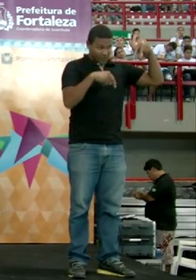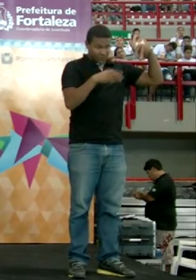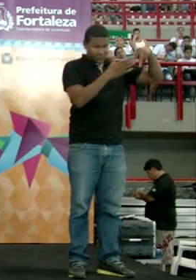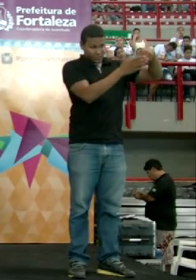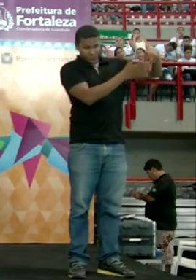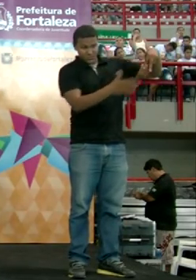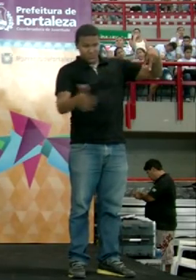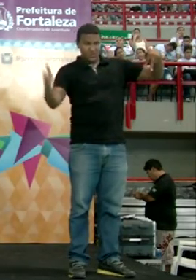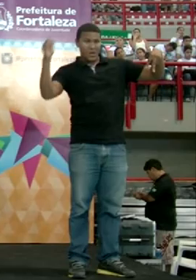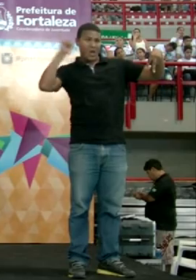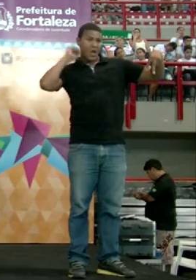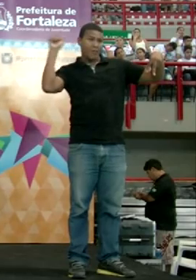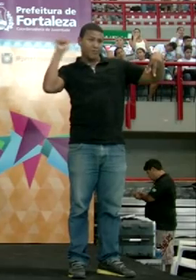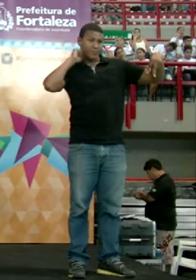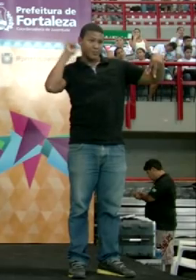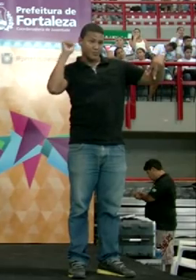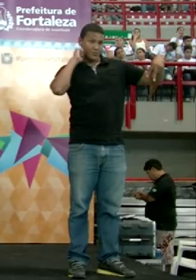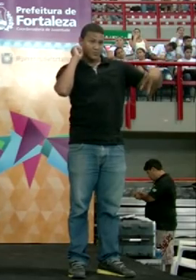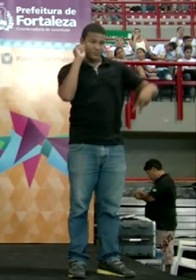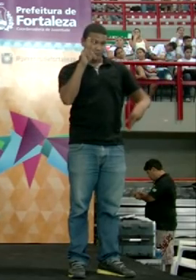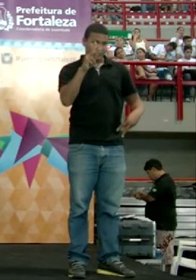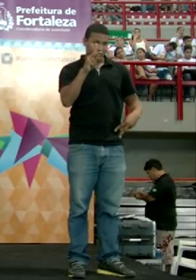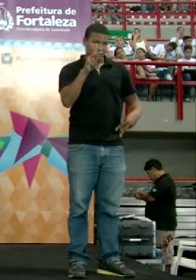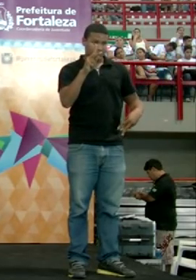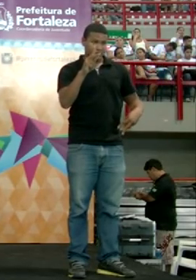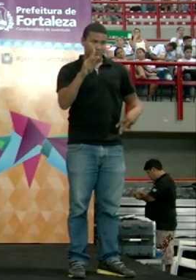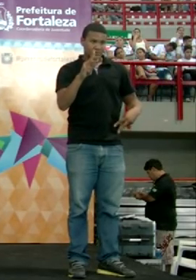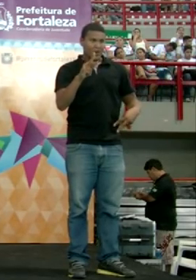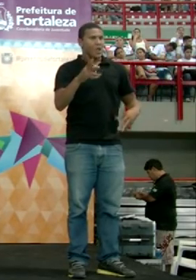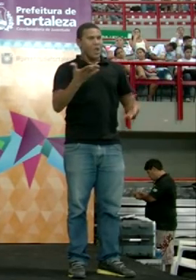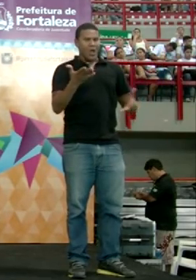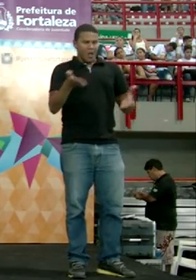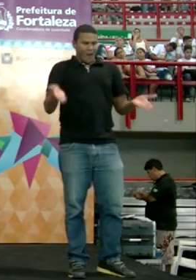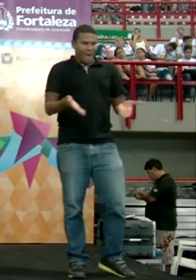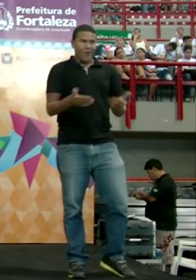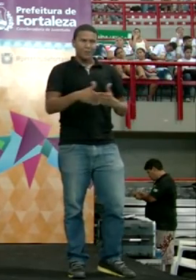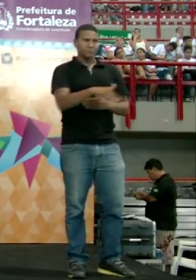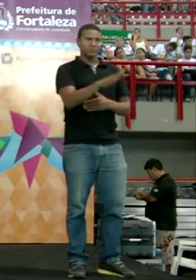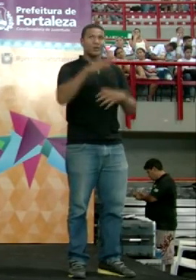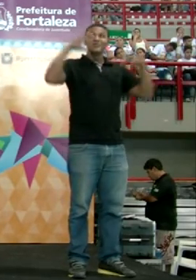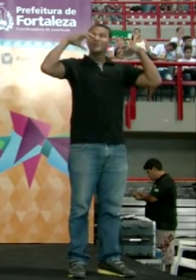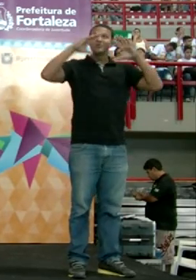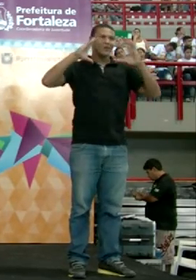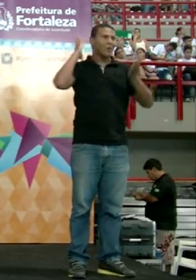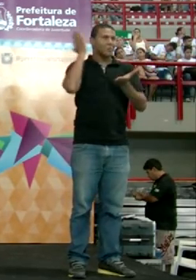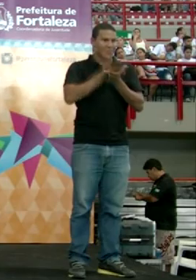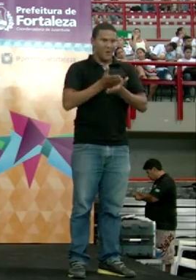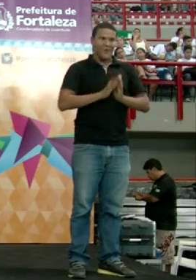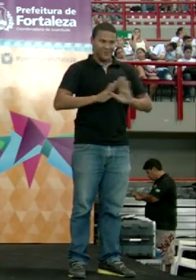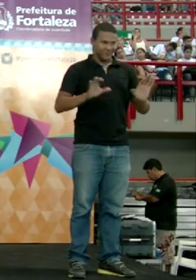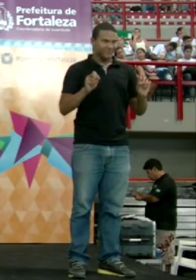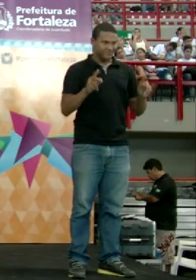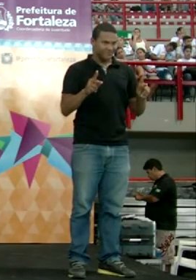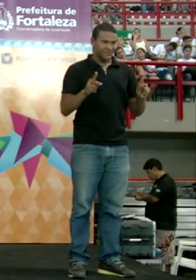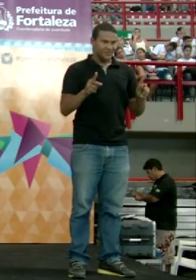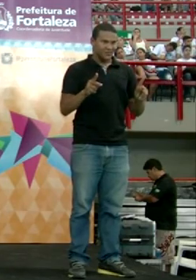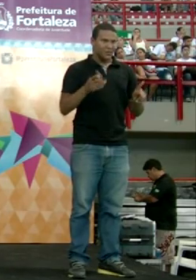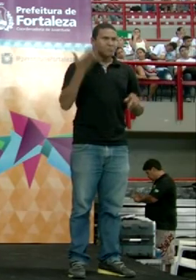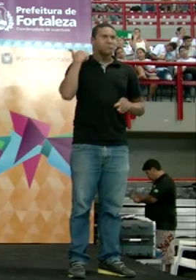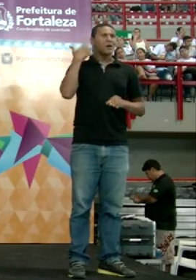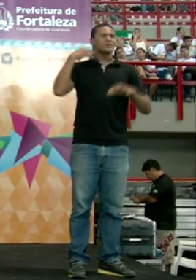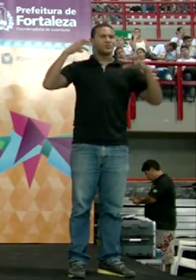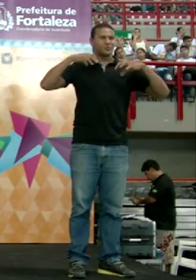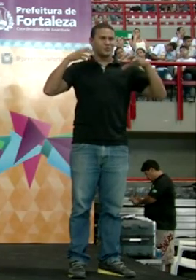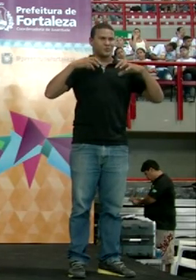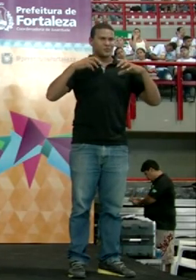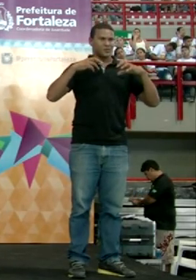Esse ano já passou, né? O que choveu foi suficiente para elevar os índices dos reservatórios? Não. Então,